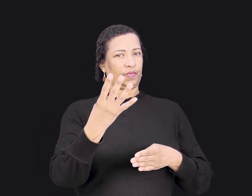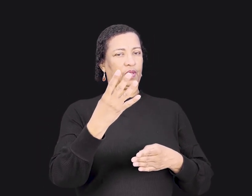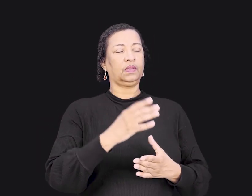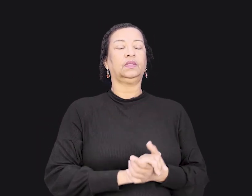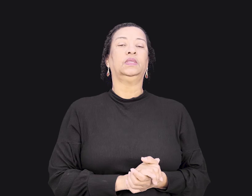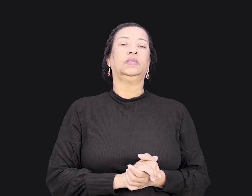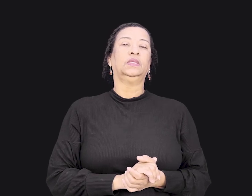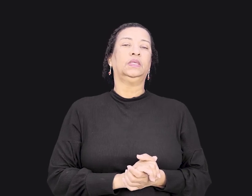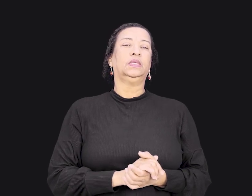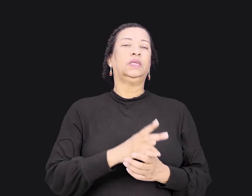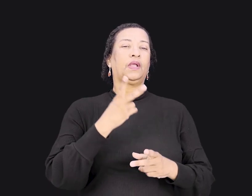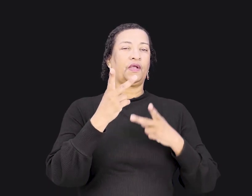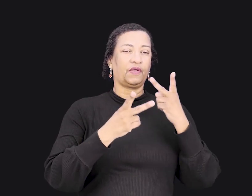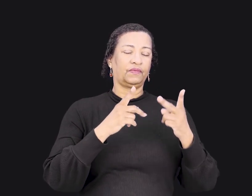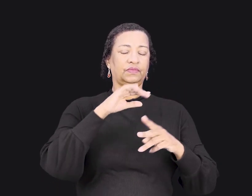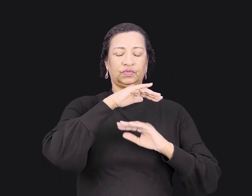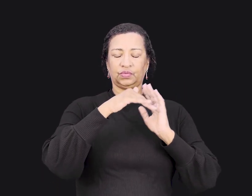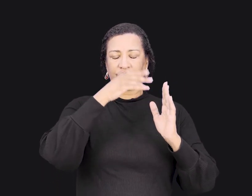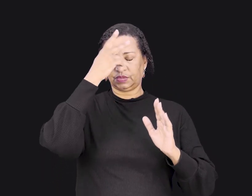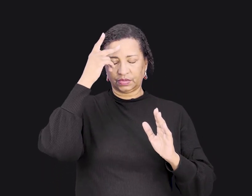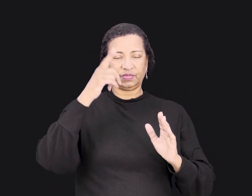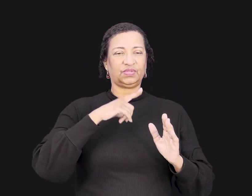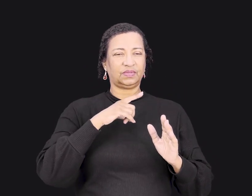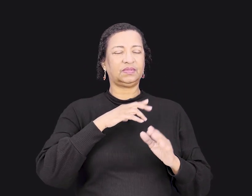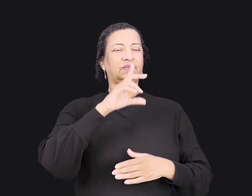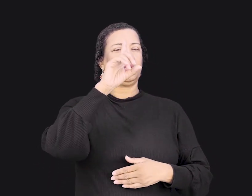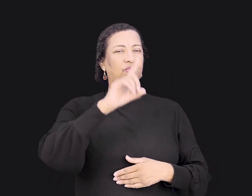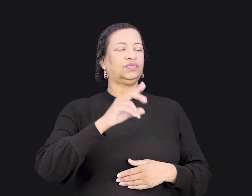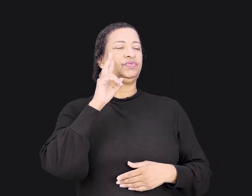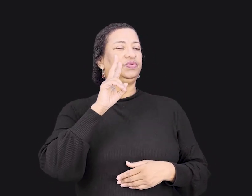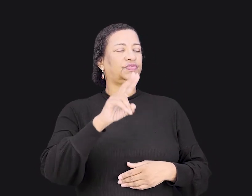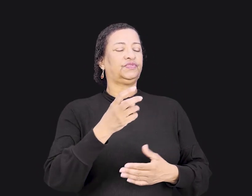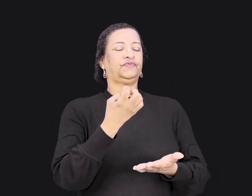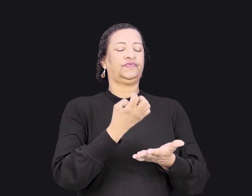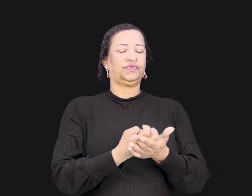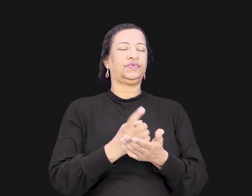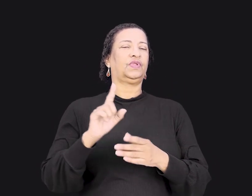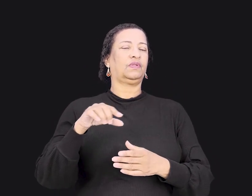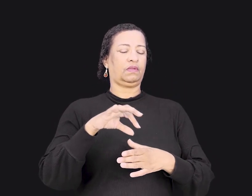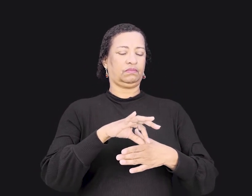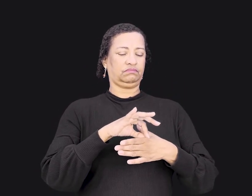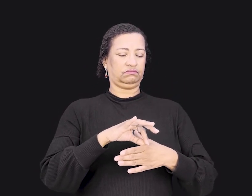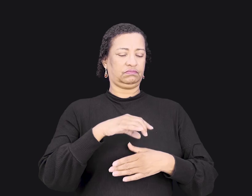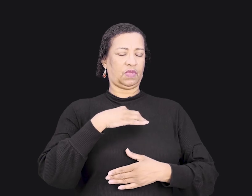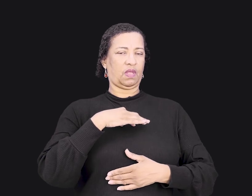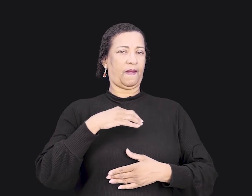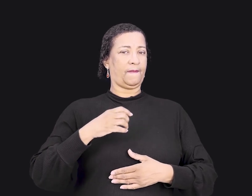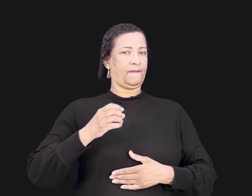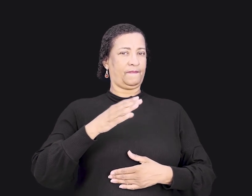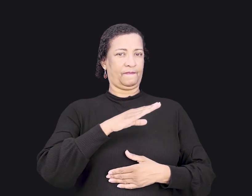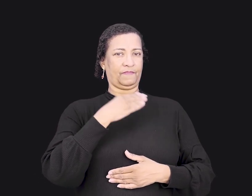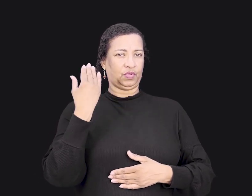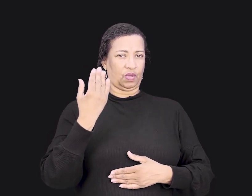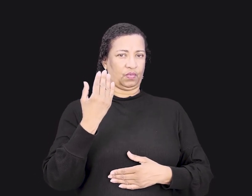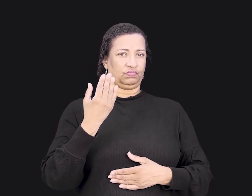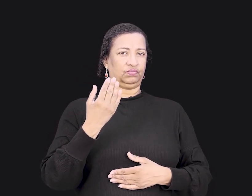mundo têm o direito de ver o Evangelho na nossa carne mortal. É isso que João quer dizer quando fala sobre